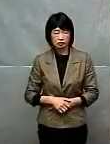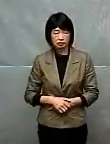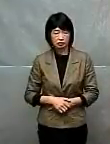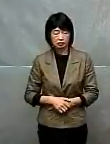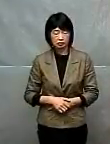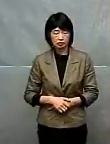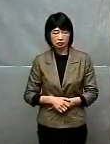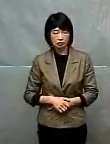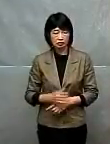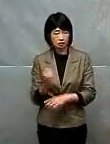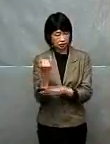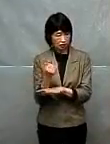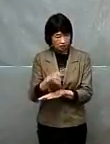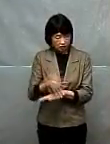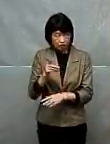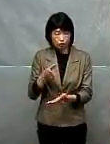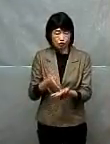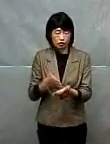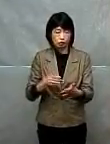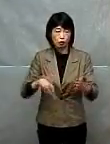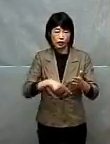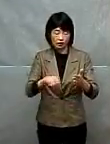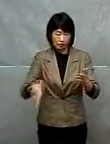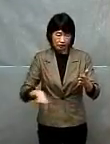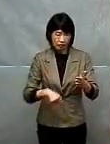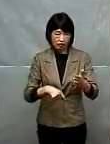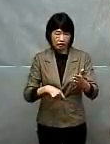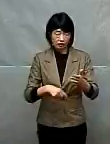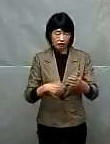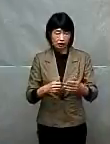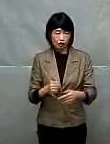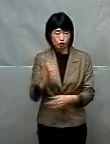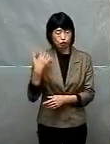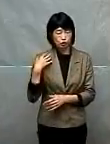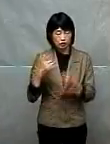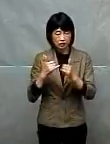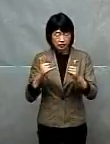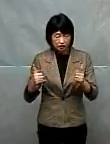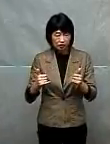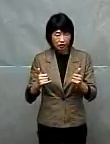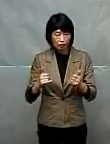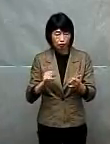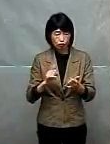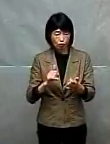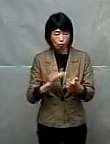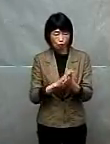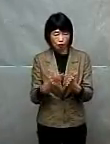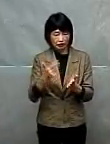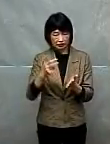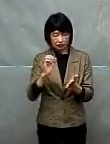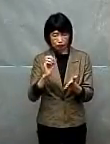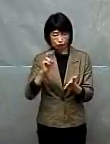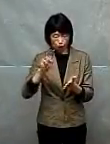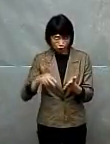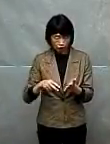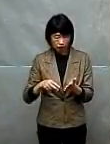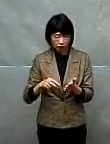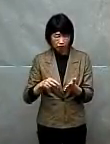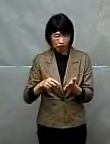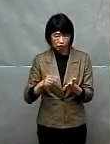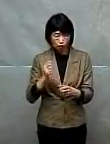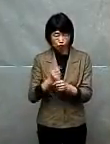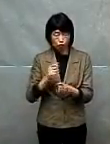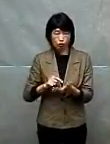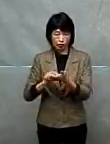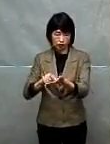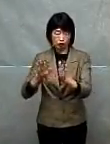頭 ご説明の中で、 はい、 主催者の方がこのしおりを発注したというふうに説明されていました、うん、 はい、 この主催